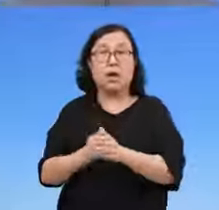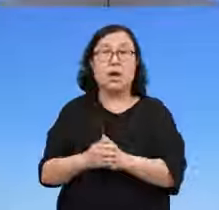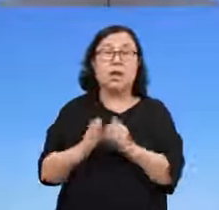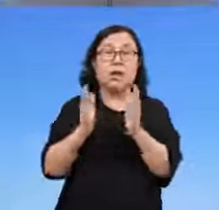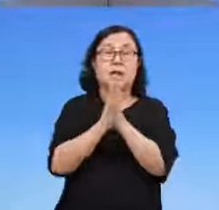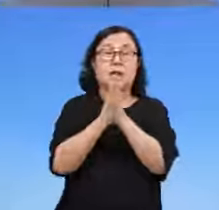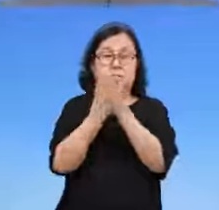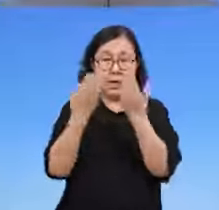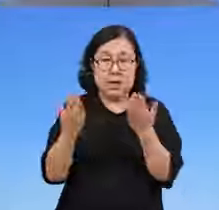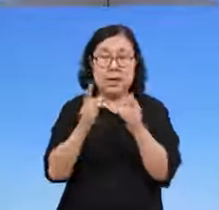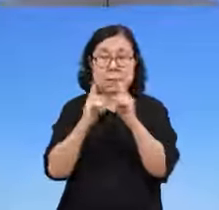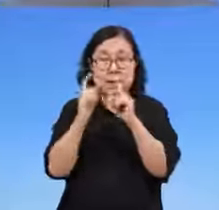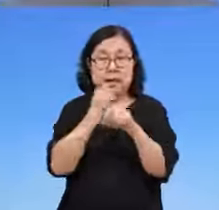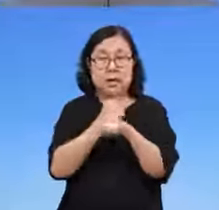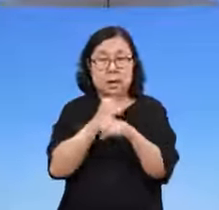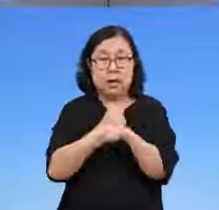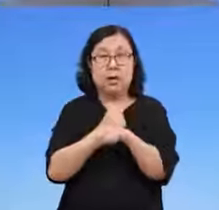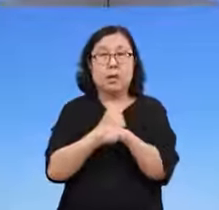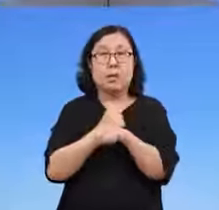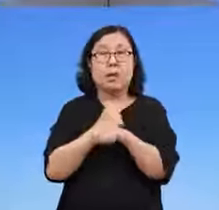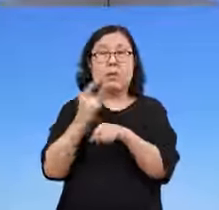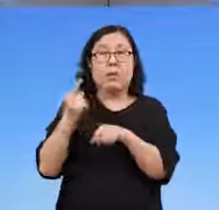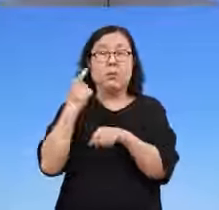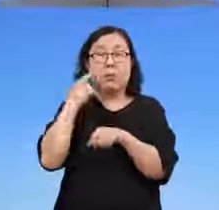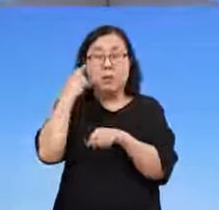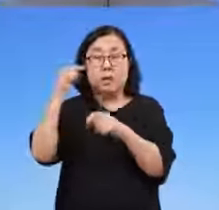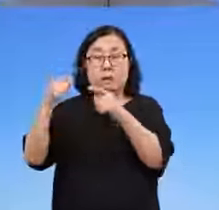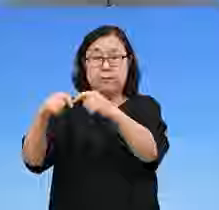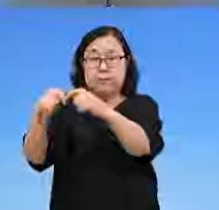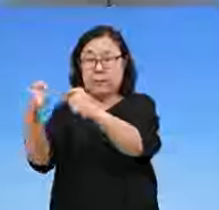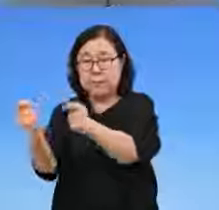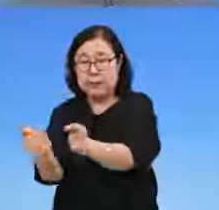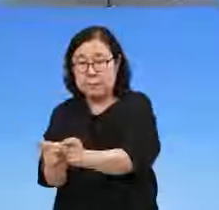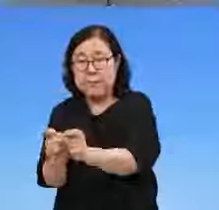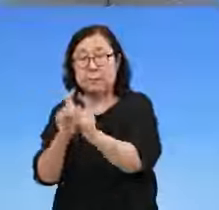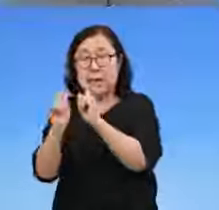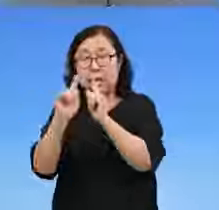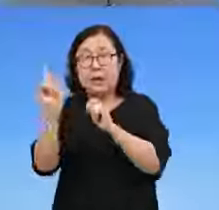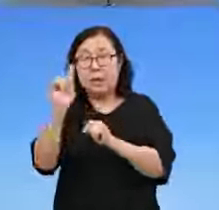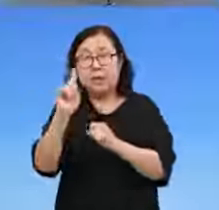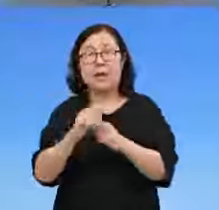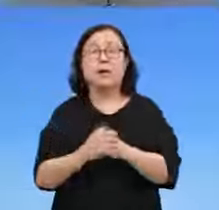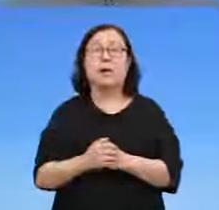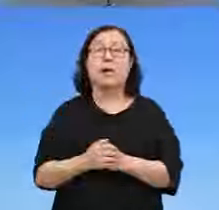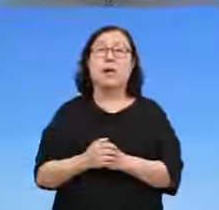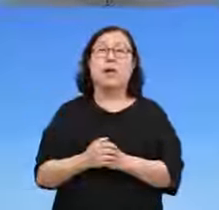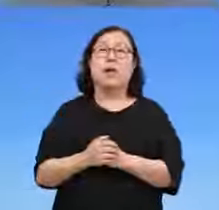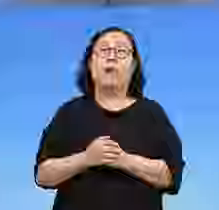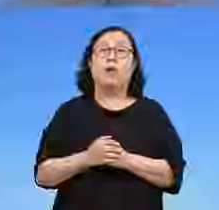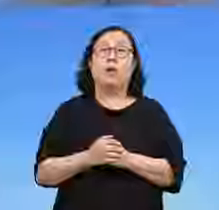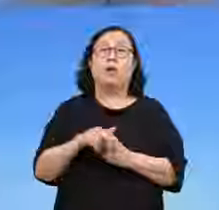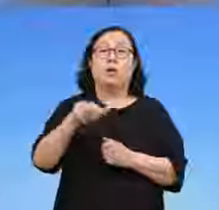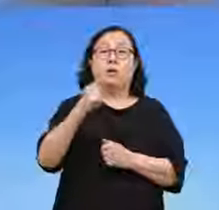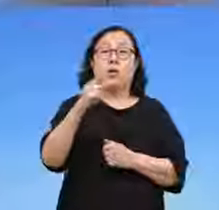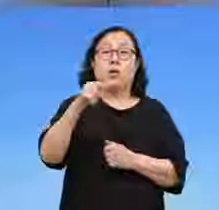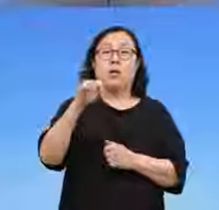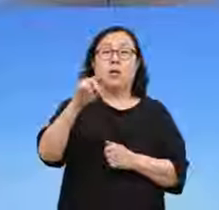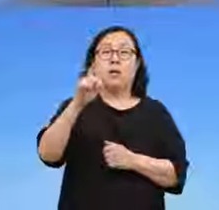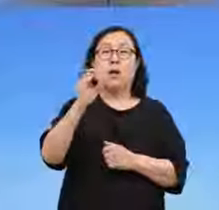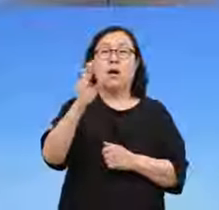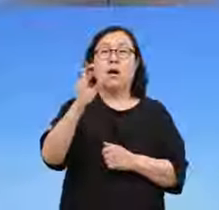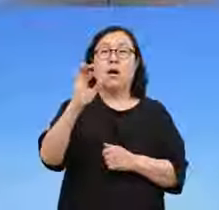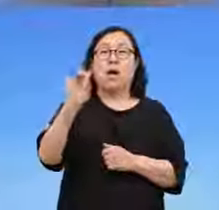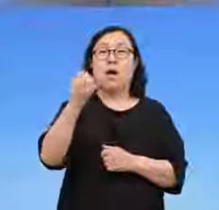근데 여러분, 이 책이 주장하는 거나 우리 그 교육자 팀이 주장하는 게 뭐냐 하면 그런 그